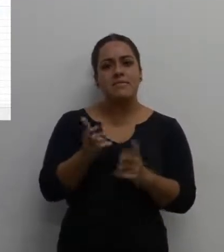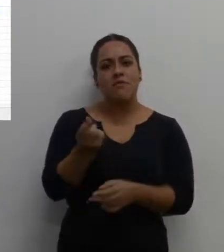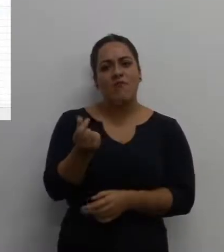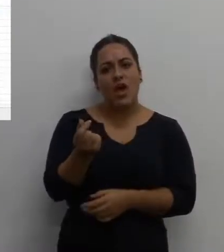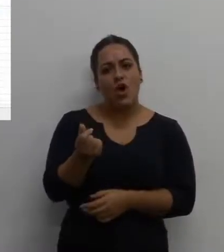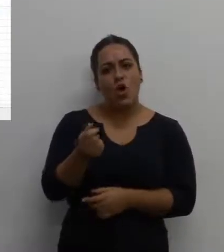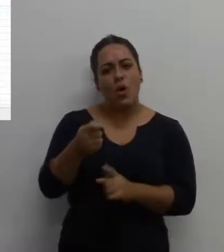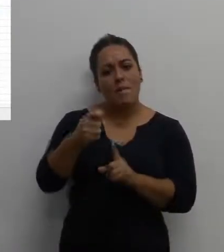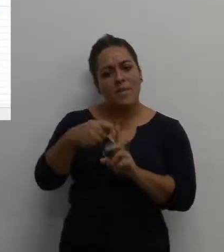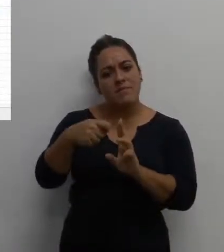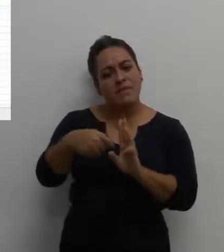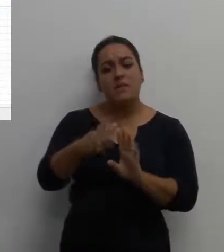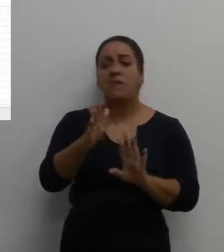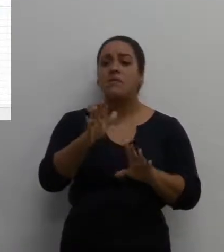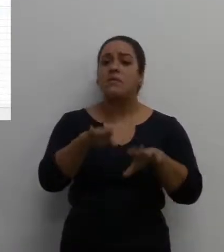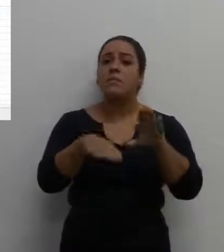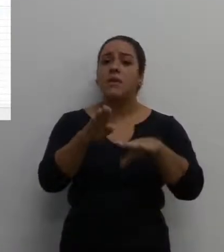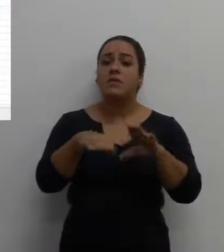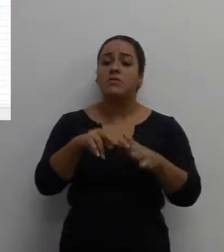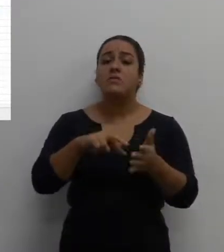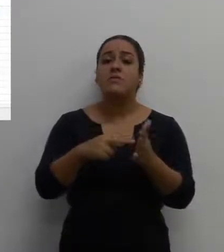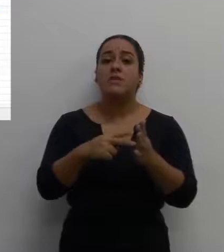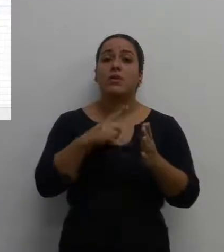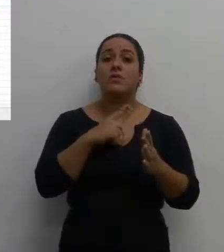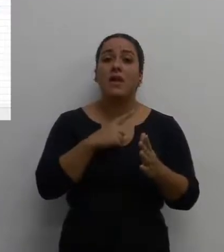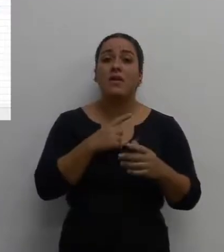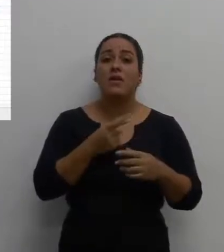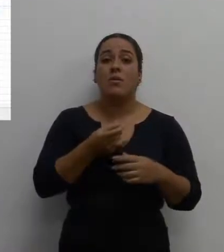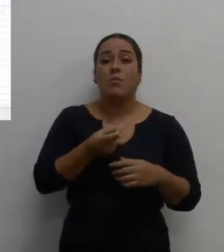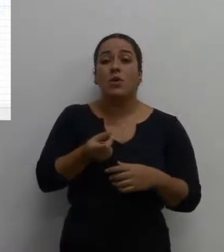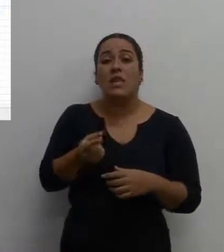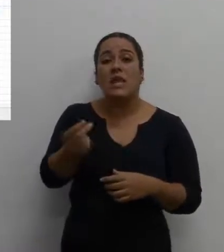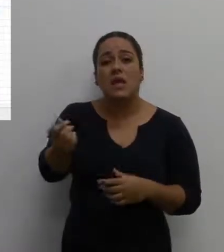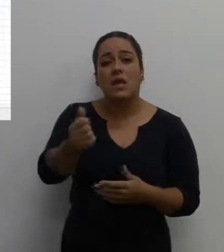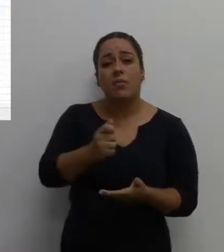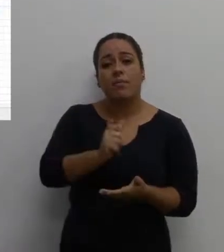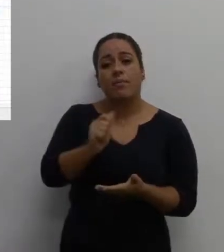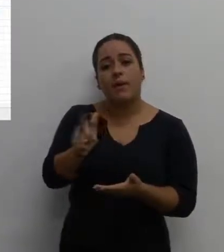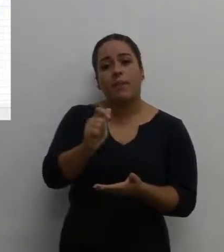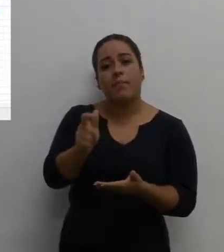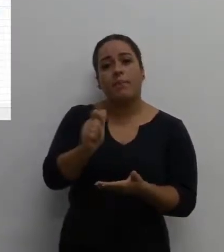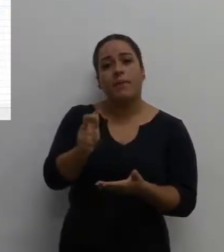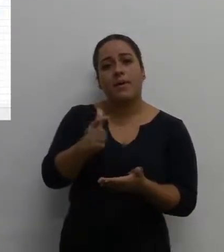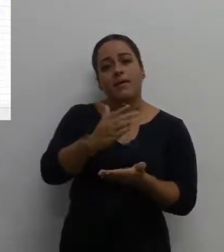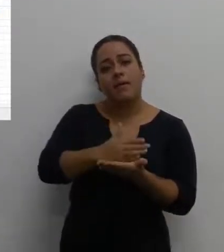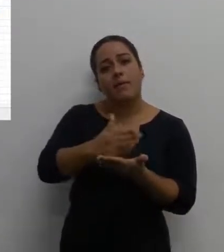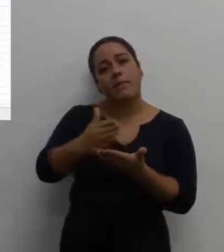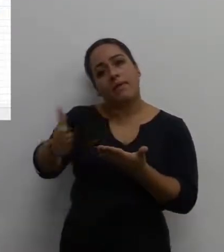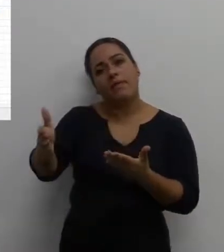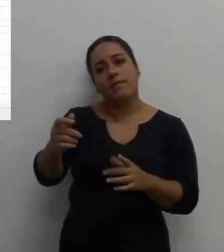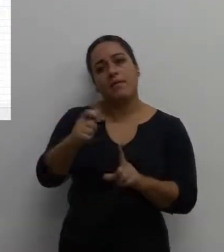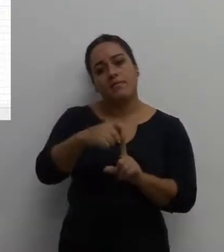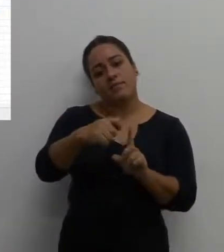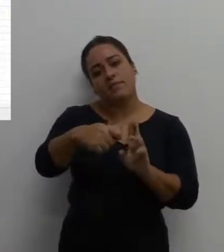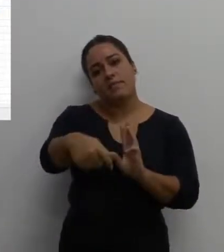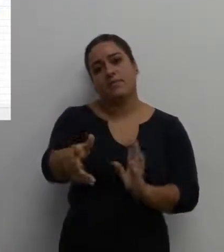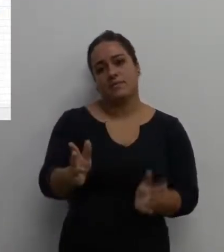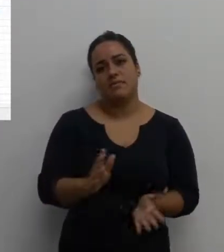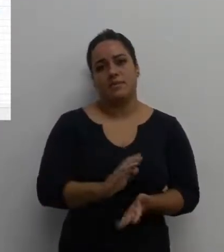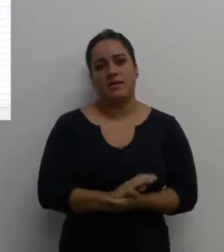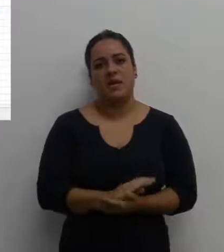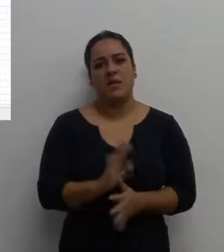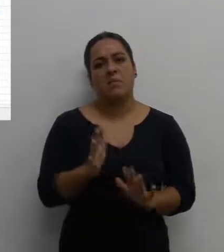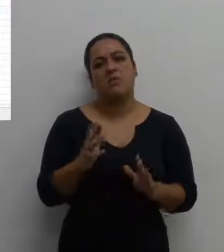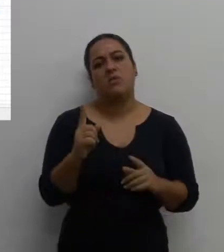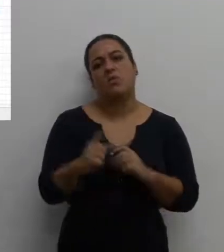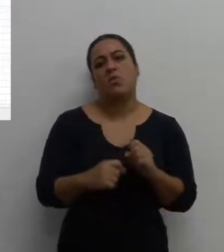tem o mesmo valor todo mês. E sim, é uma despesa que eu tenho durante um bom tempo, tá? Durante pelo menos um